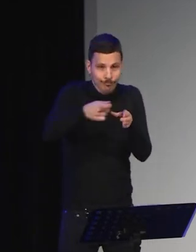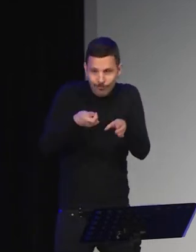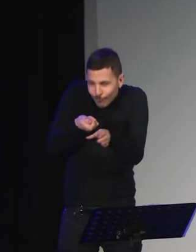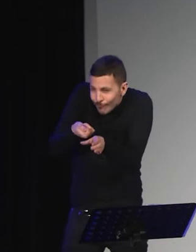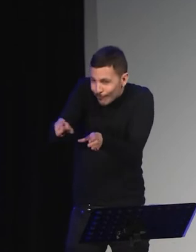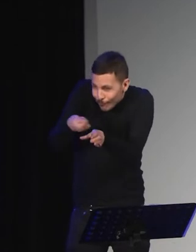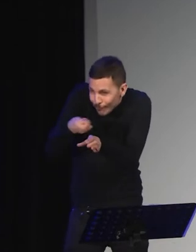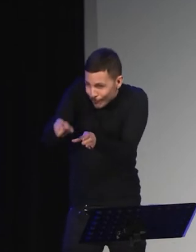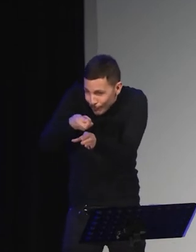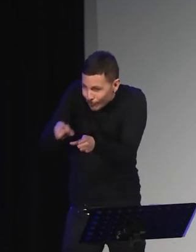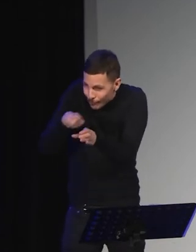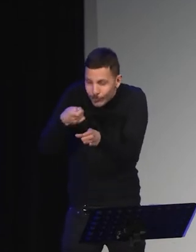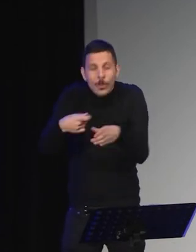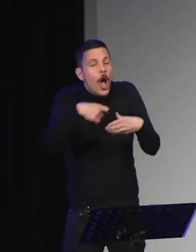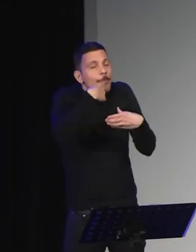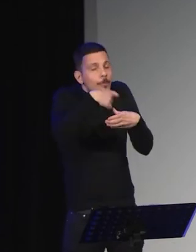des carottes.